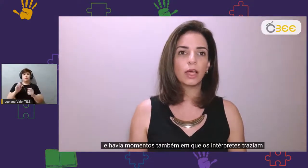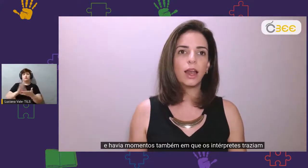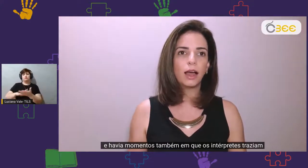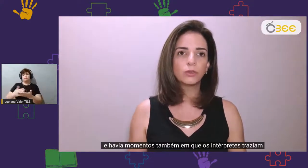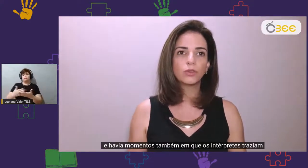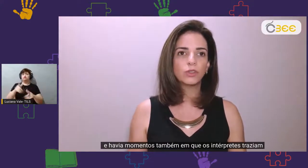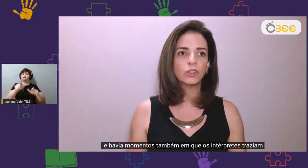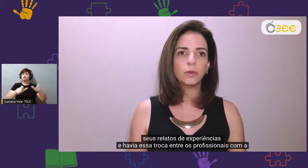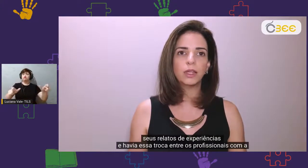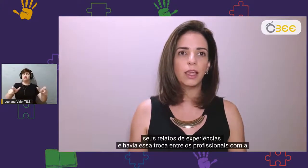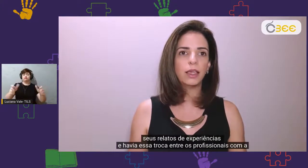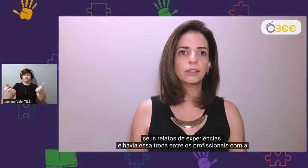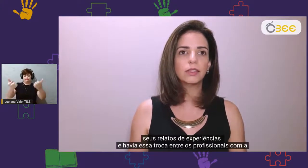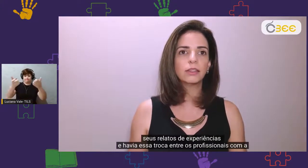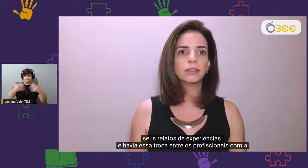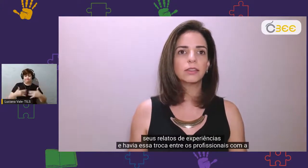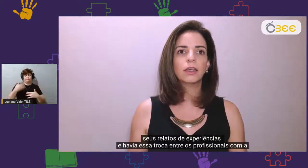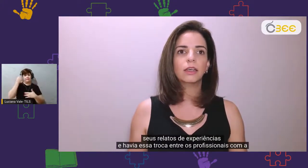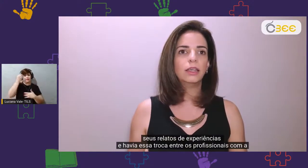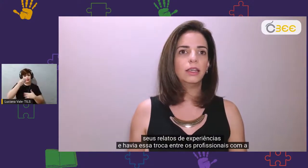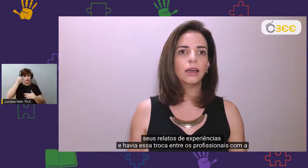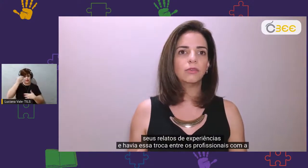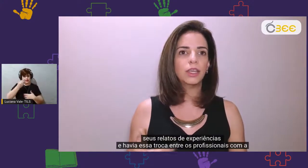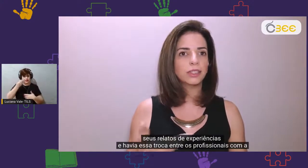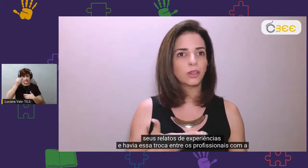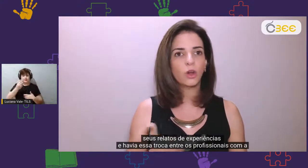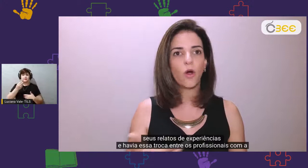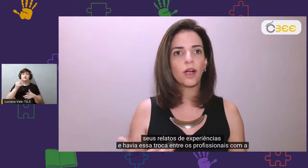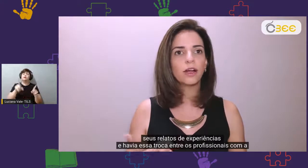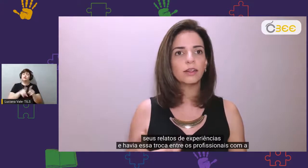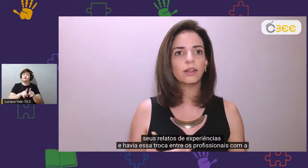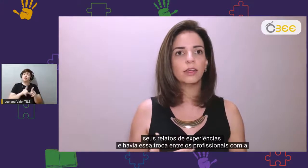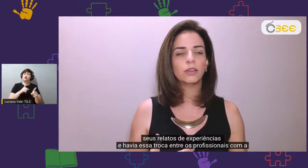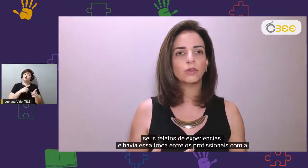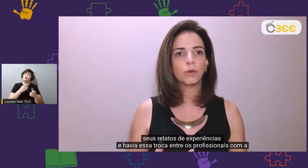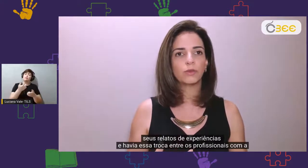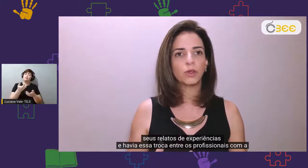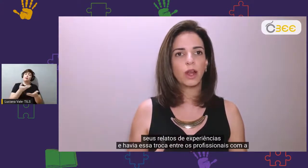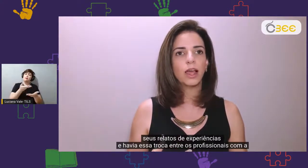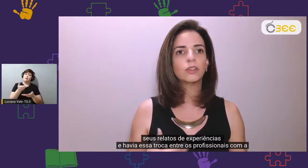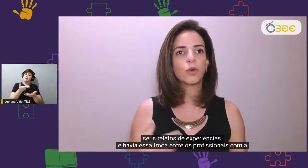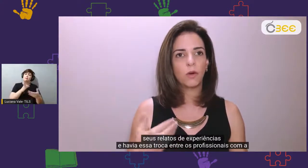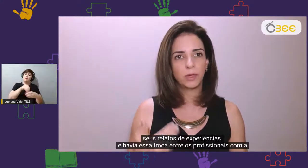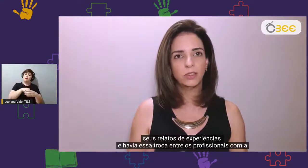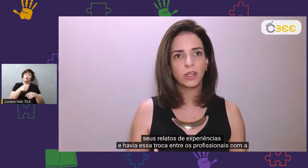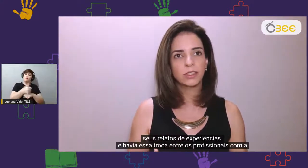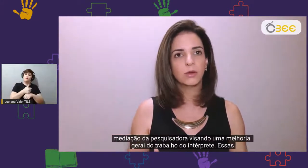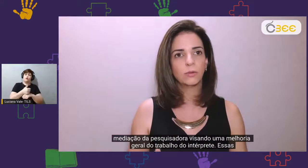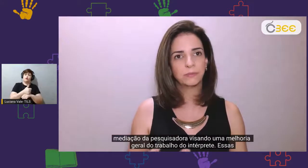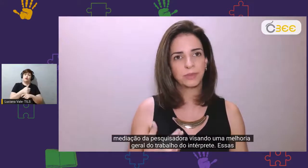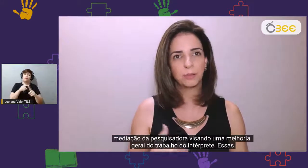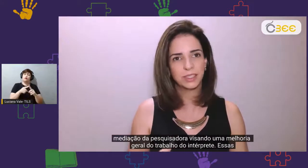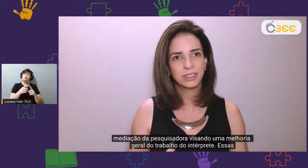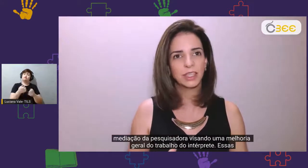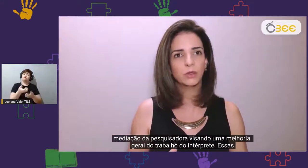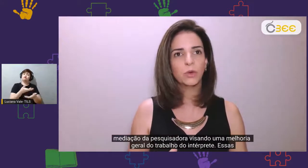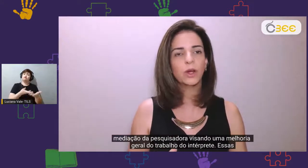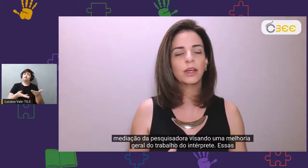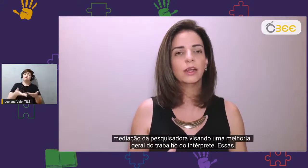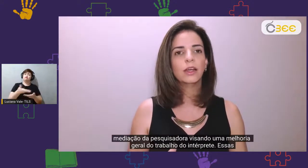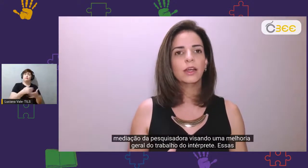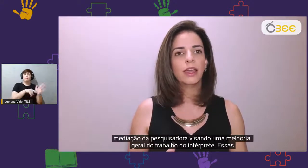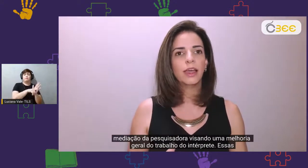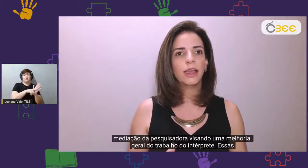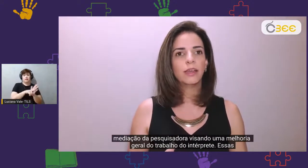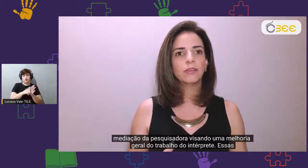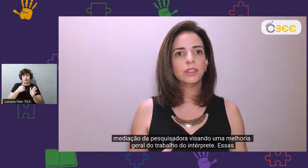traziam seus relatos de experiências e havia essa troca entre os profissionais com a mediação da